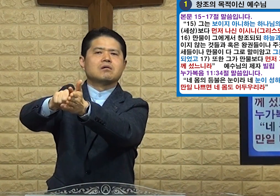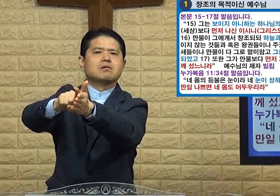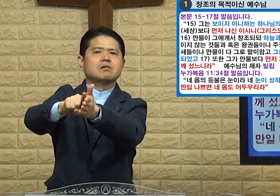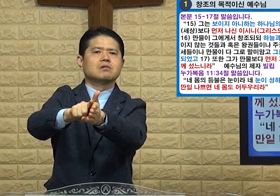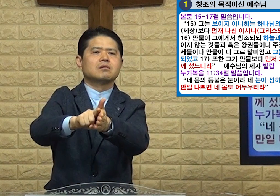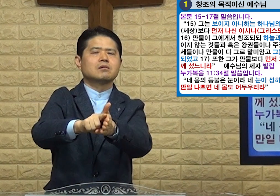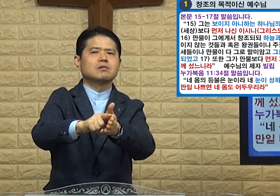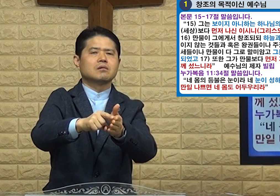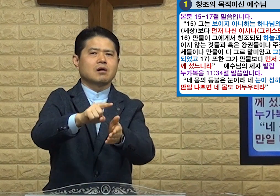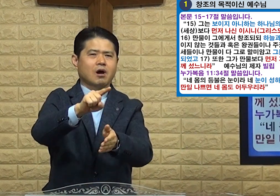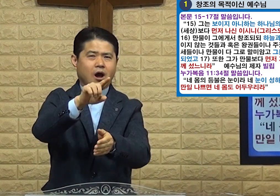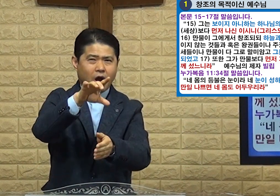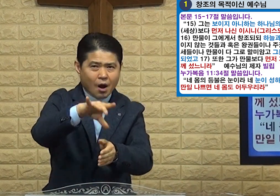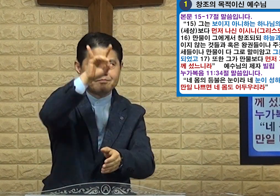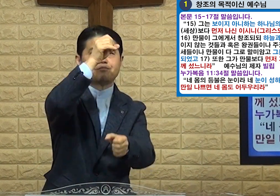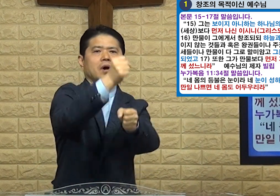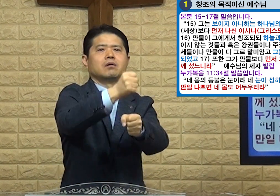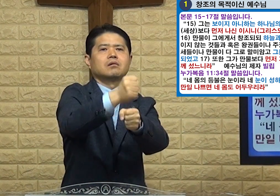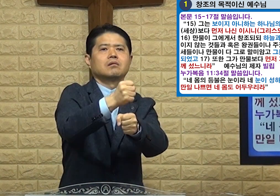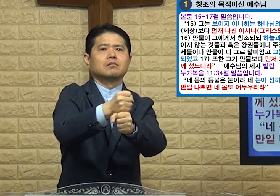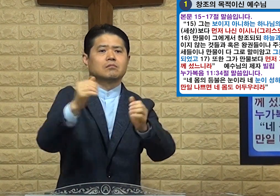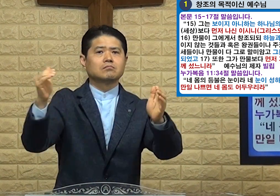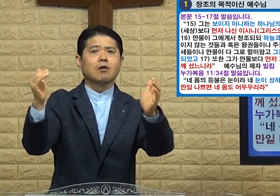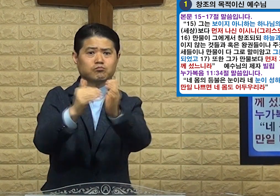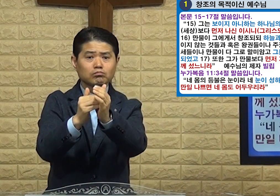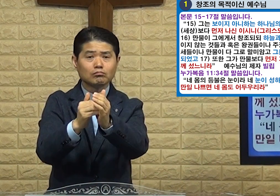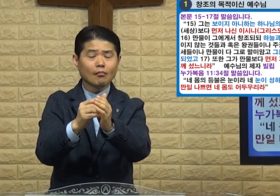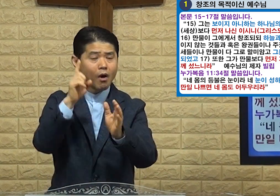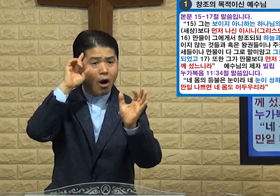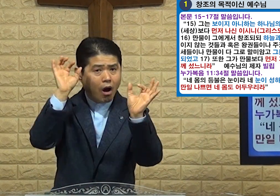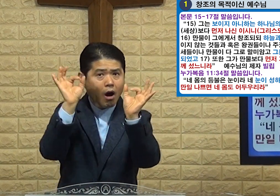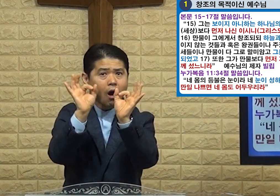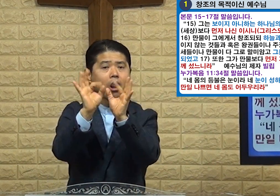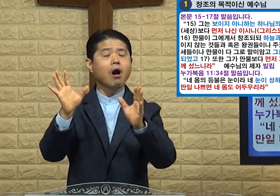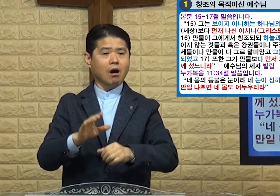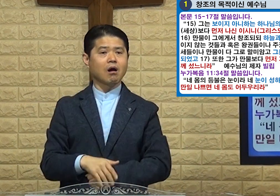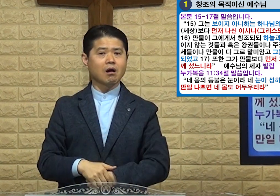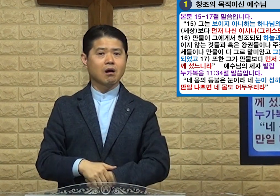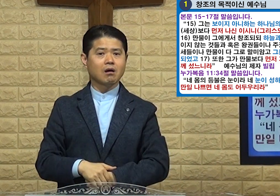그를 위하여 처음 창조되었고 라고 했습니다.